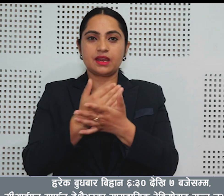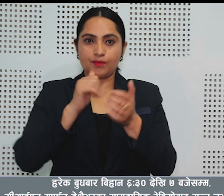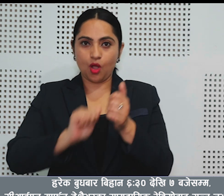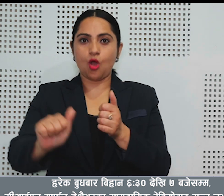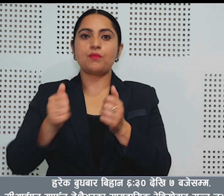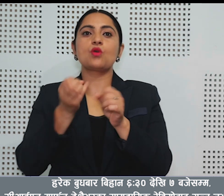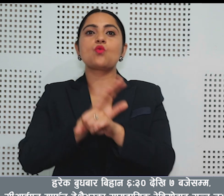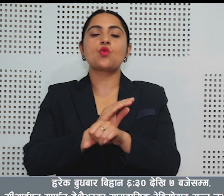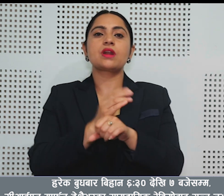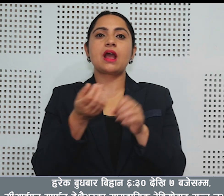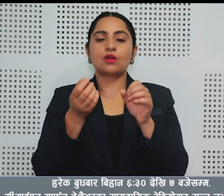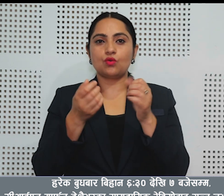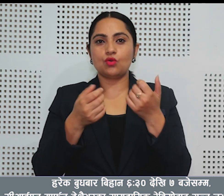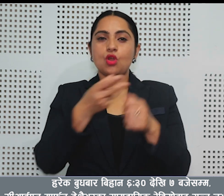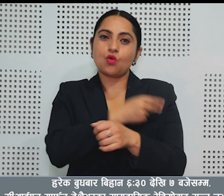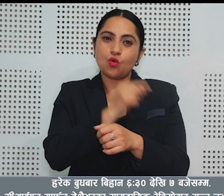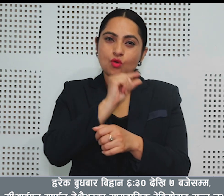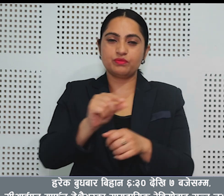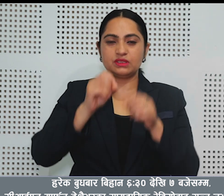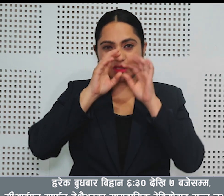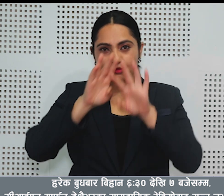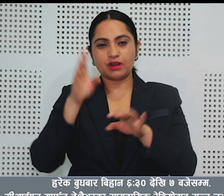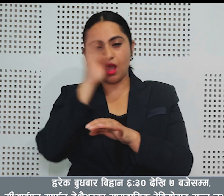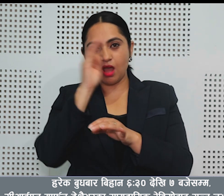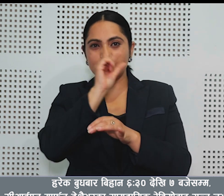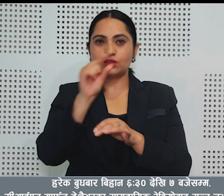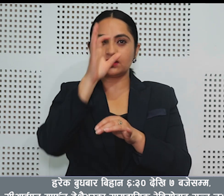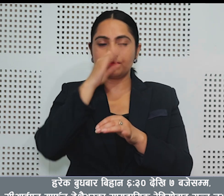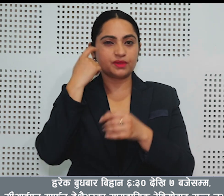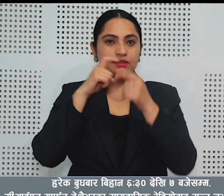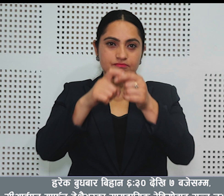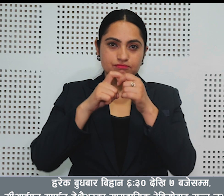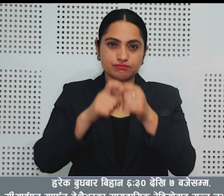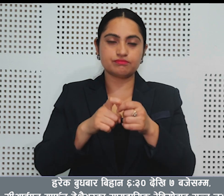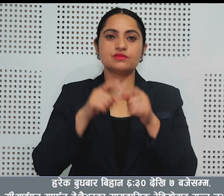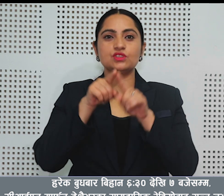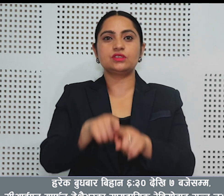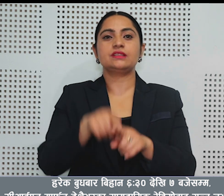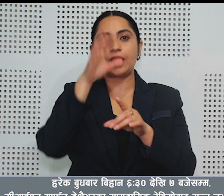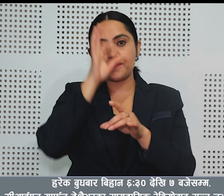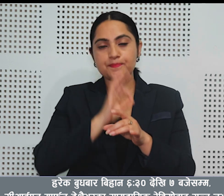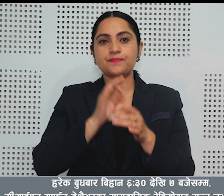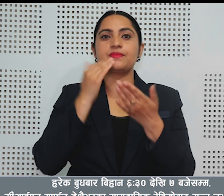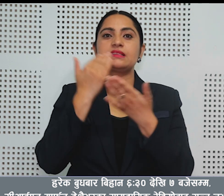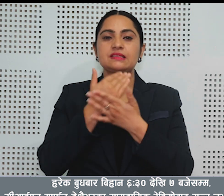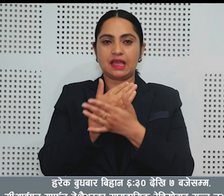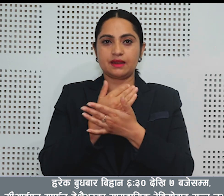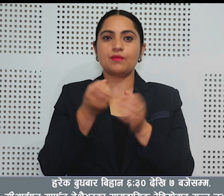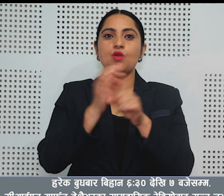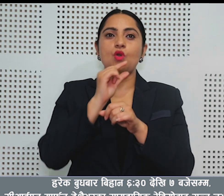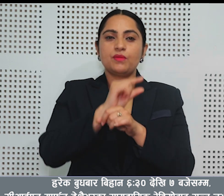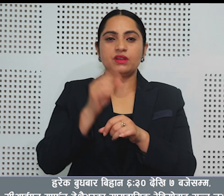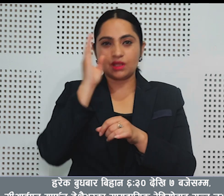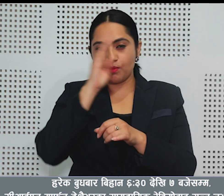कार्यक्रममा अब भने कोरोना र कोरोनाको खोपबारे फैलिएका अफवाहबारे विज्ञसँगको सवाल जवाफ सहितको विशेष श्रृङ्खला कोभिड